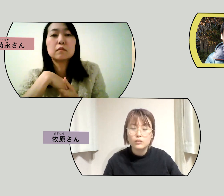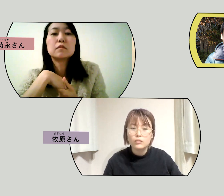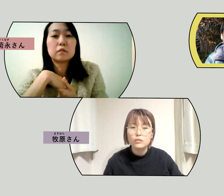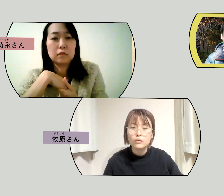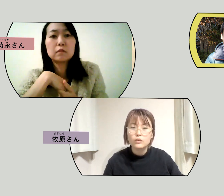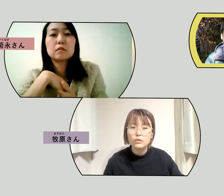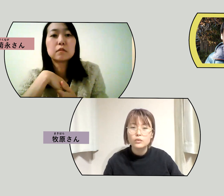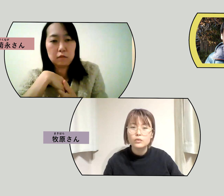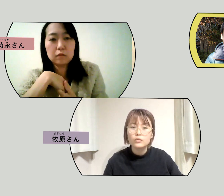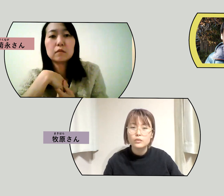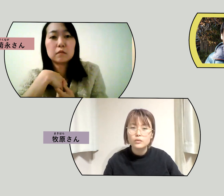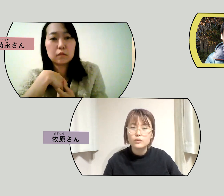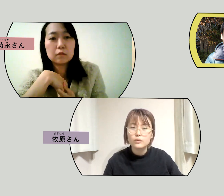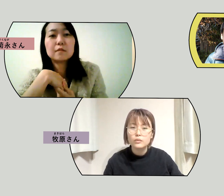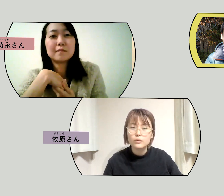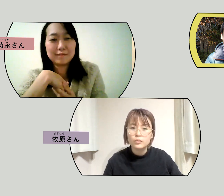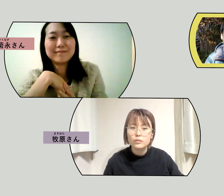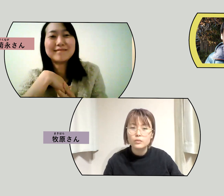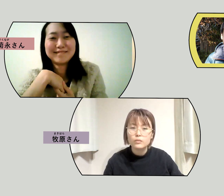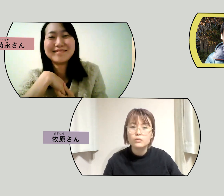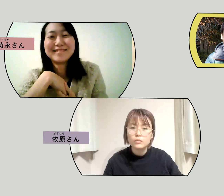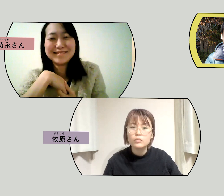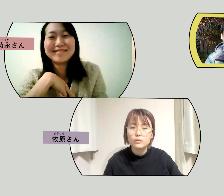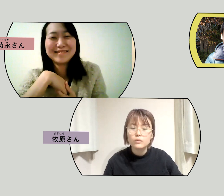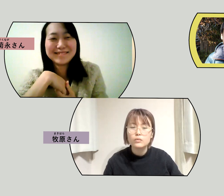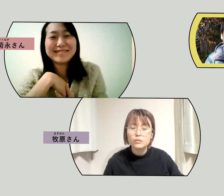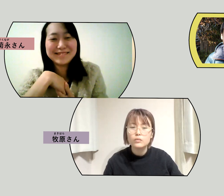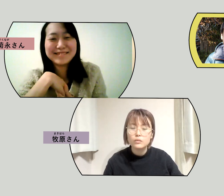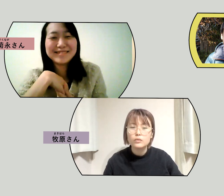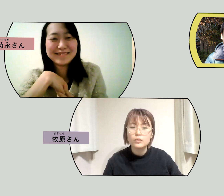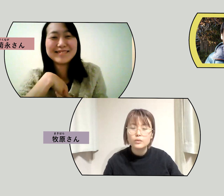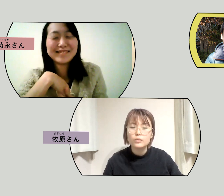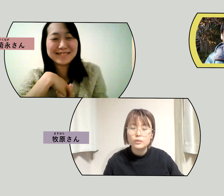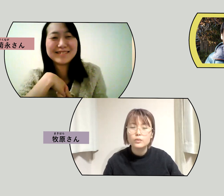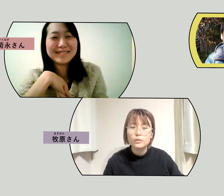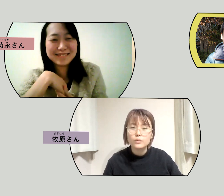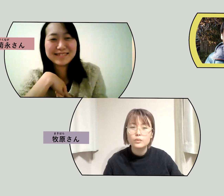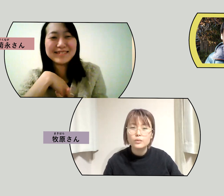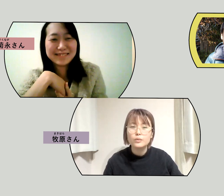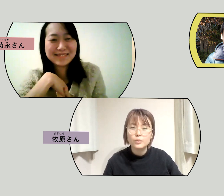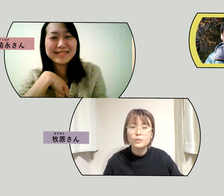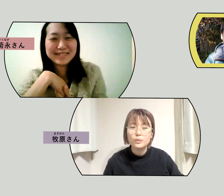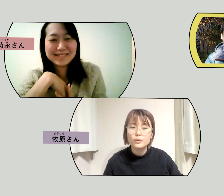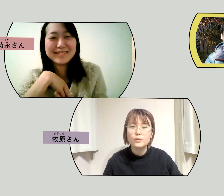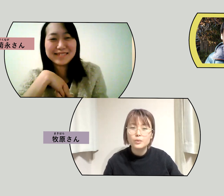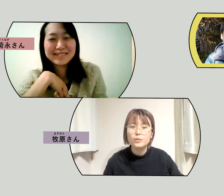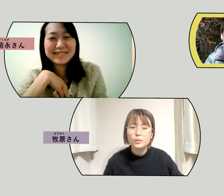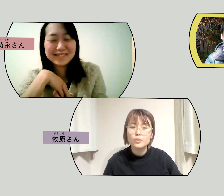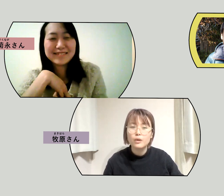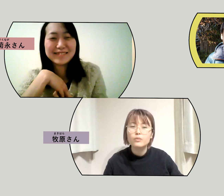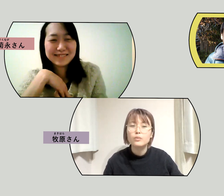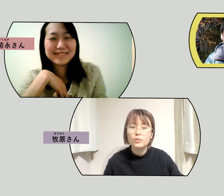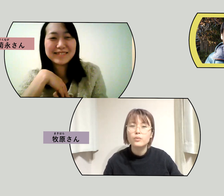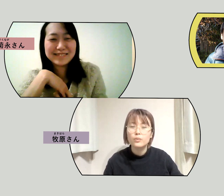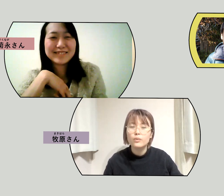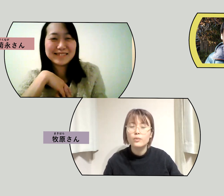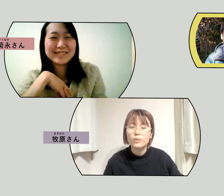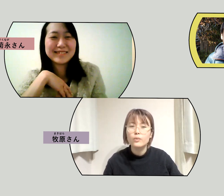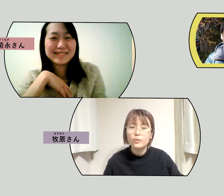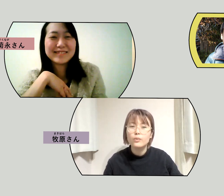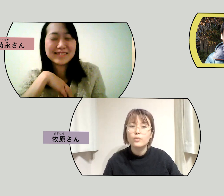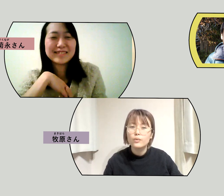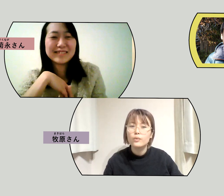すごいその杖から発信される情報と結びついていると思うのでなんかそれはすごく